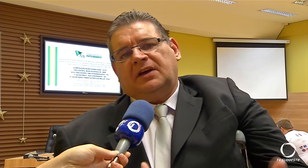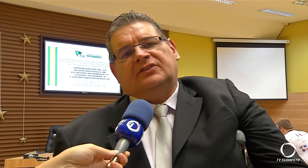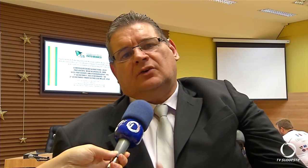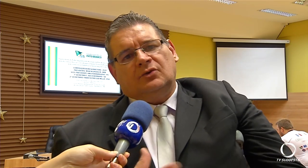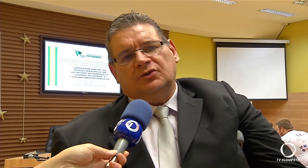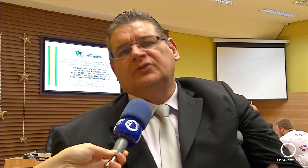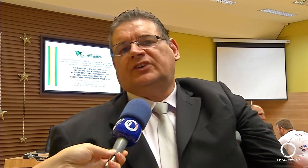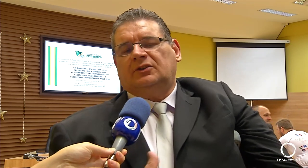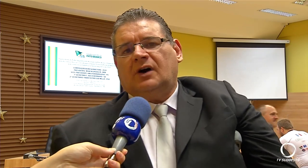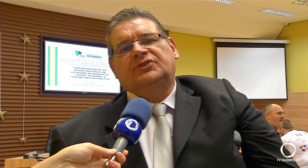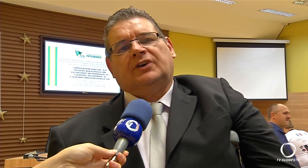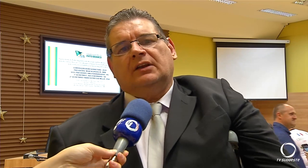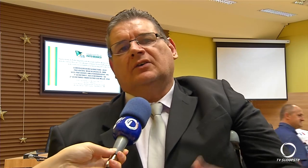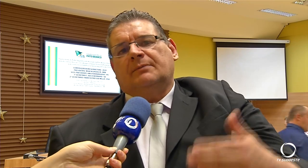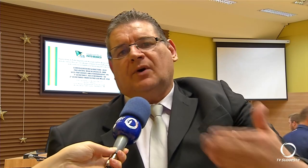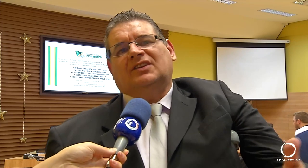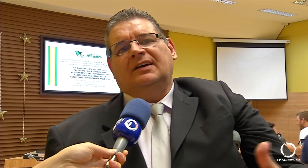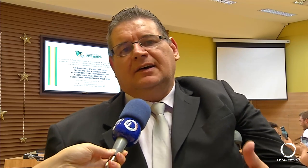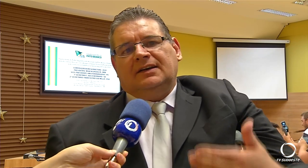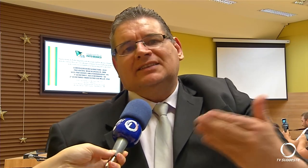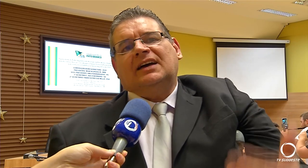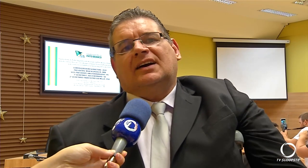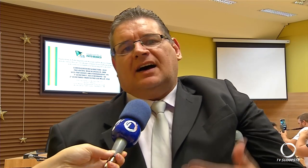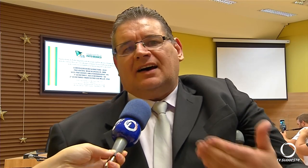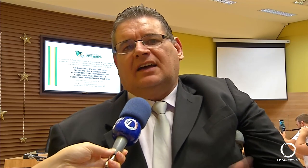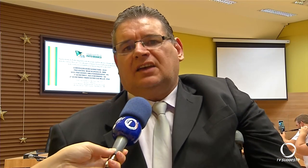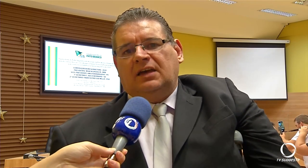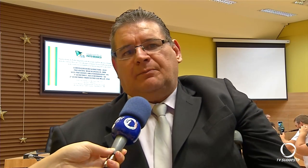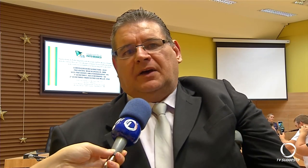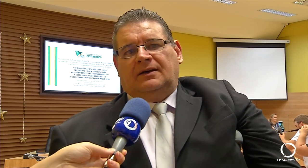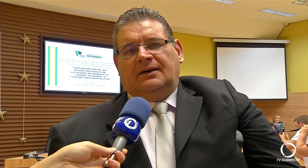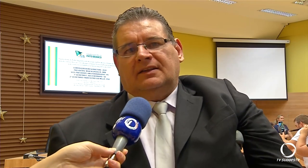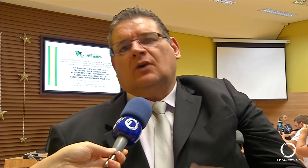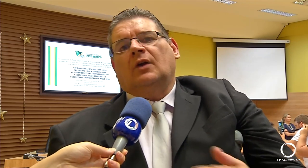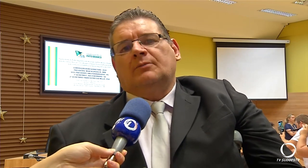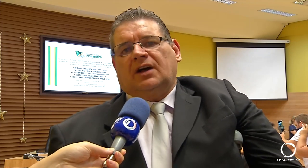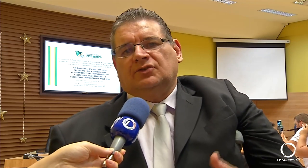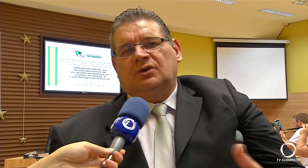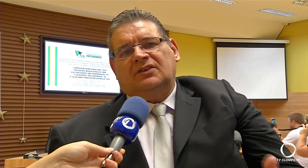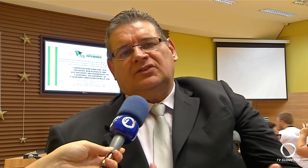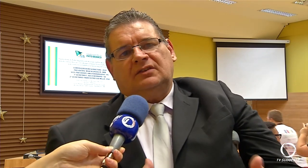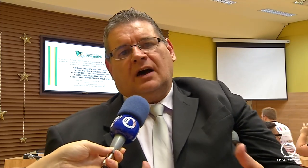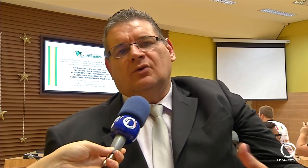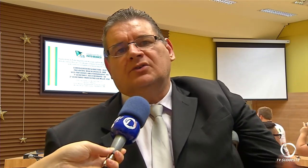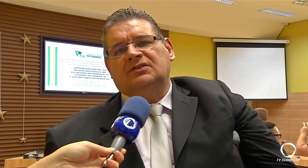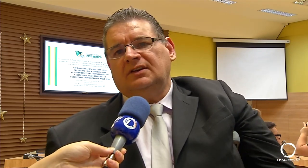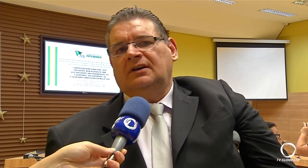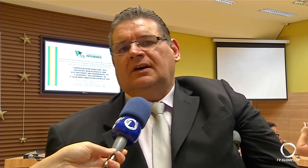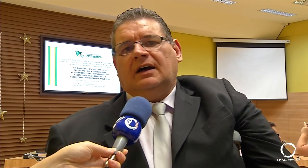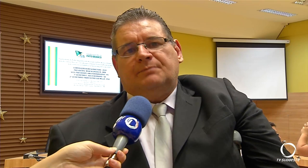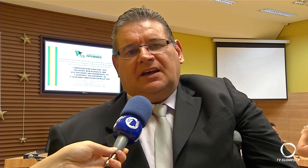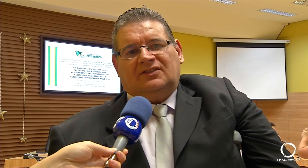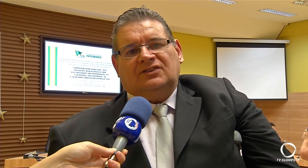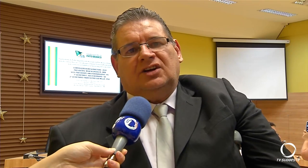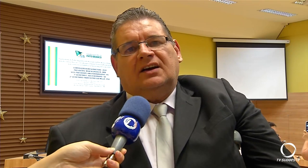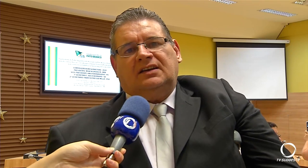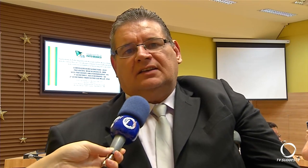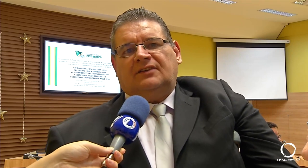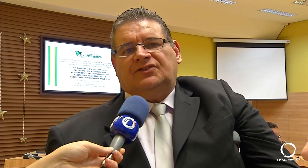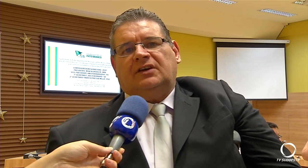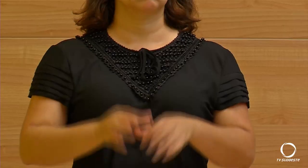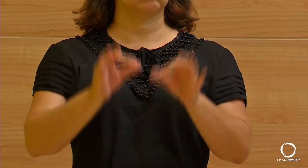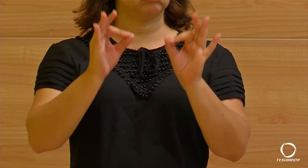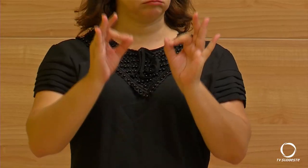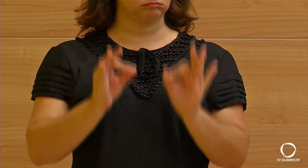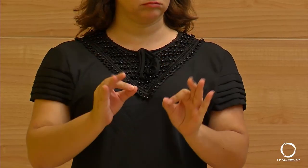dentro de uma empresa ou não sendo alto escalão. Ele pode integrar a equipe de colaboradores aonde a empresa achar